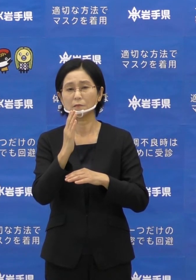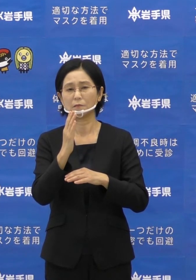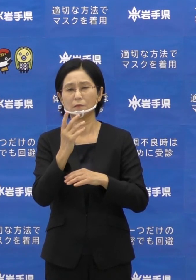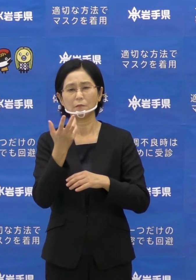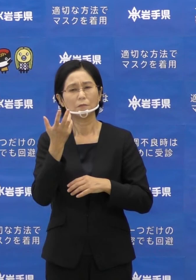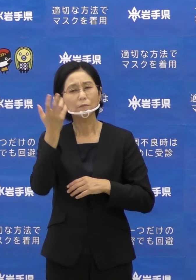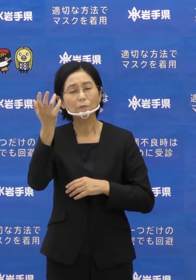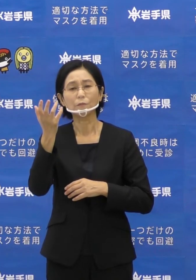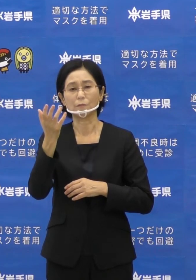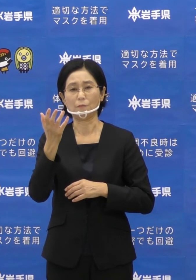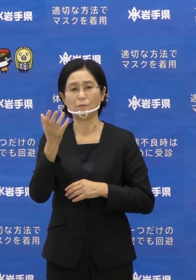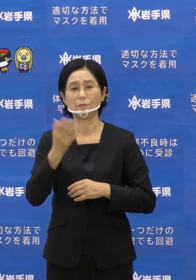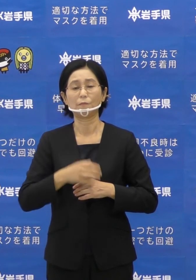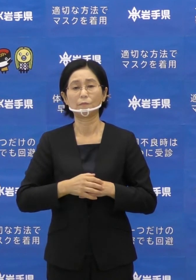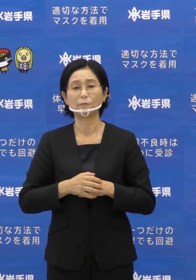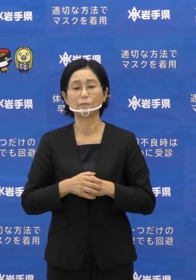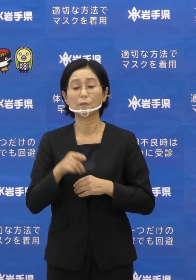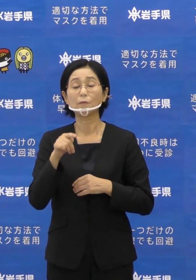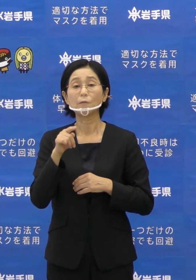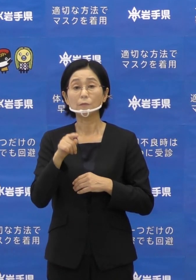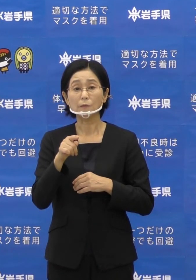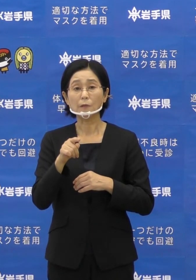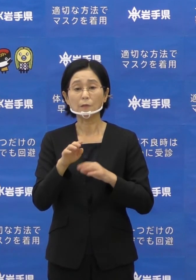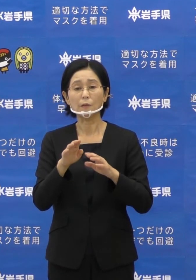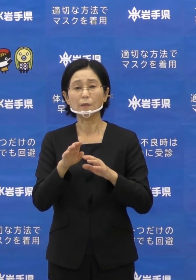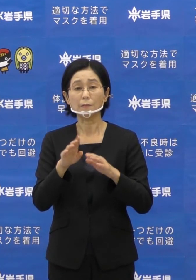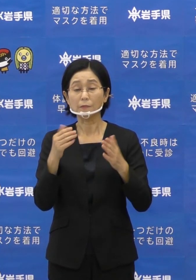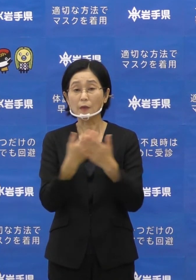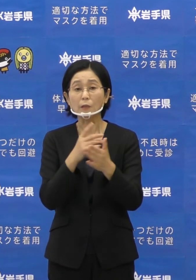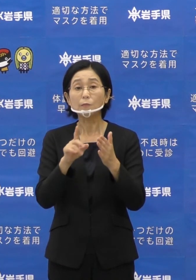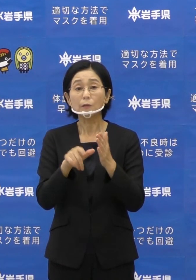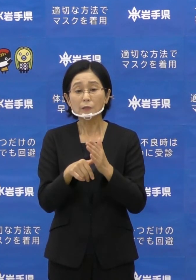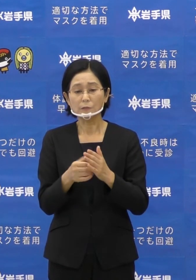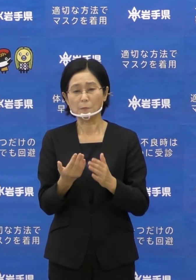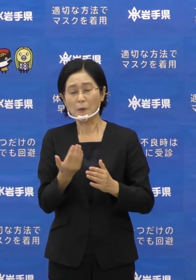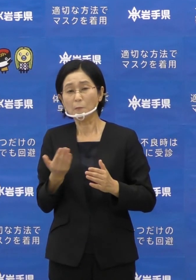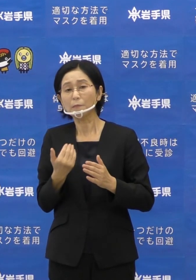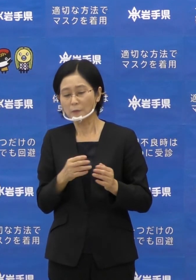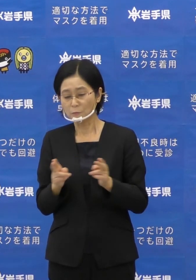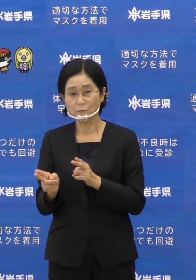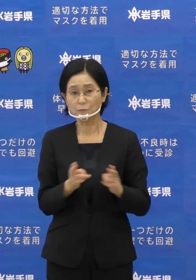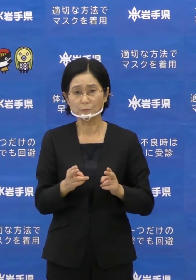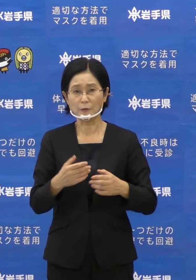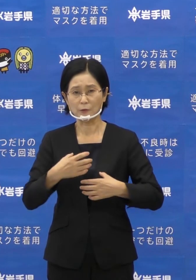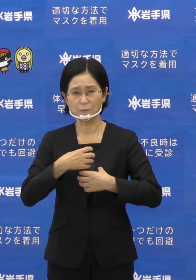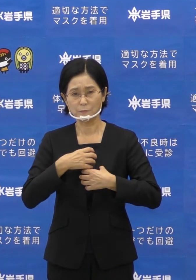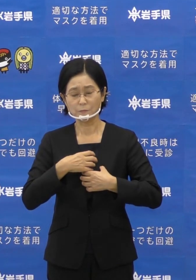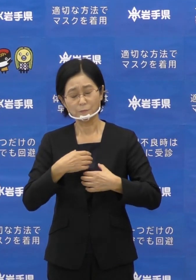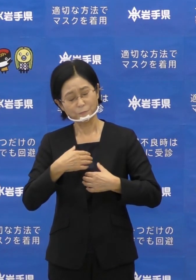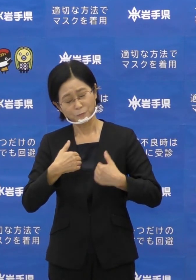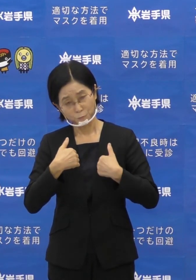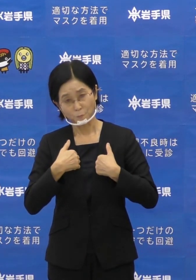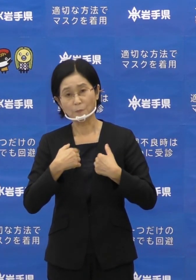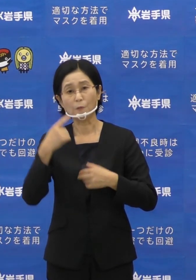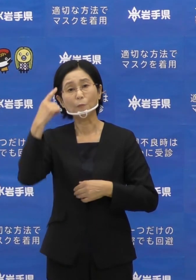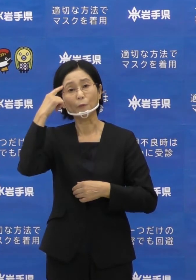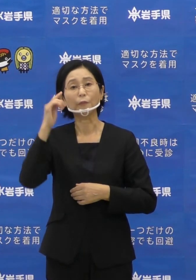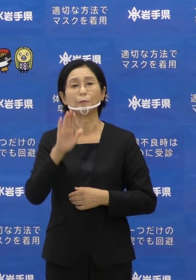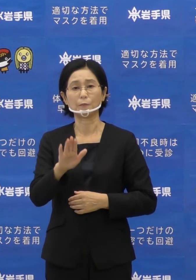、そうなった時のための措置は今から準備しておかなければならないという考え方です